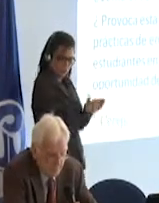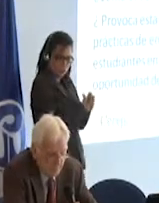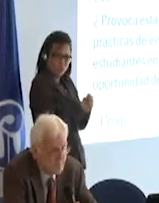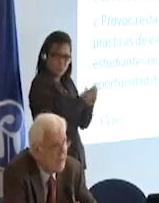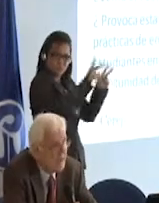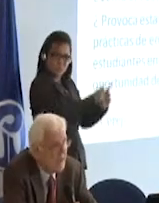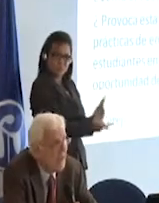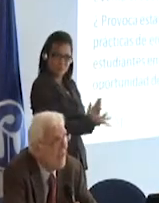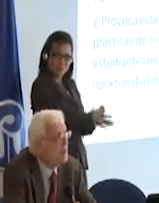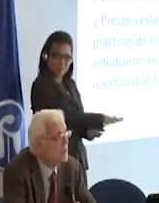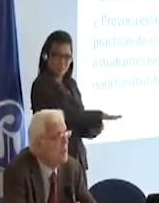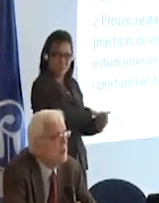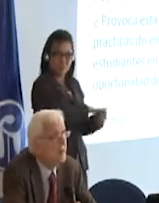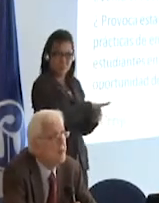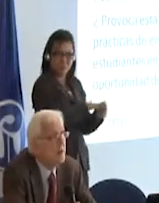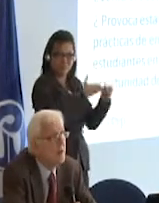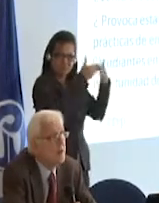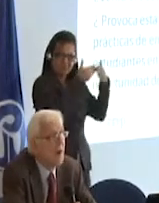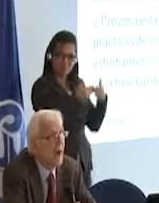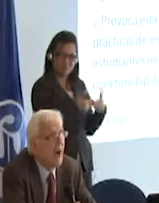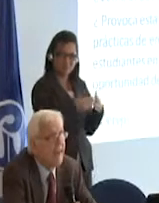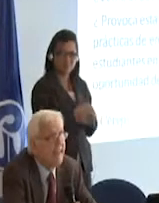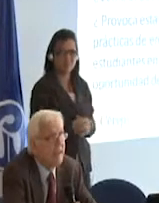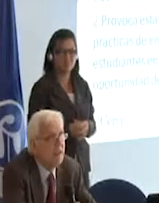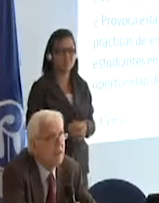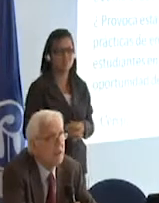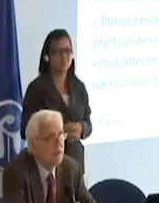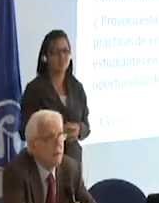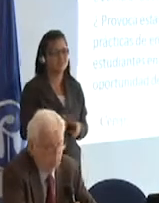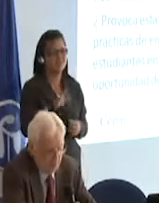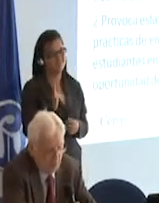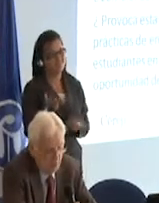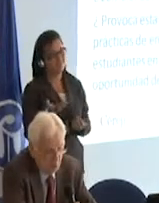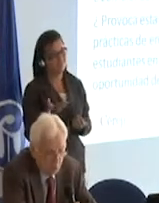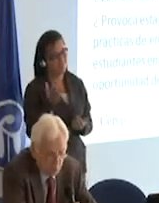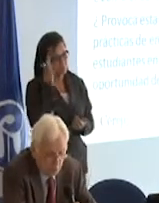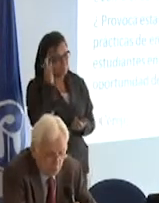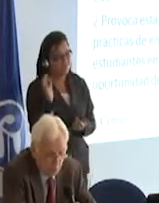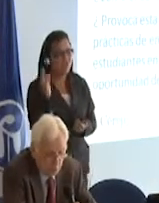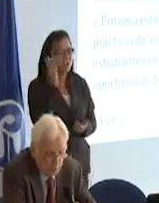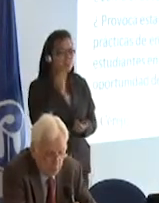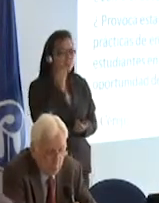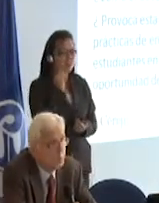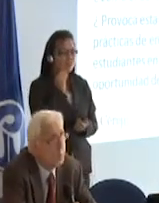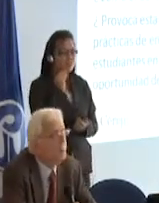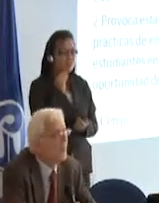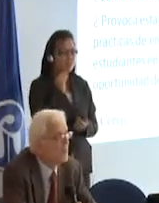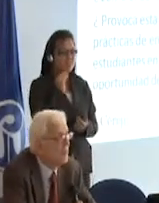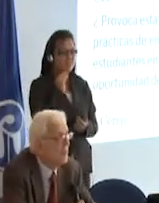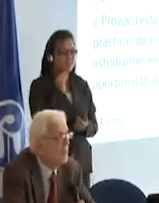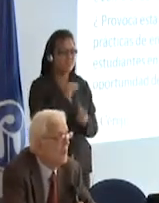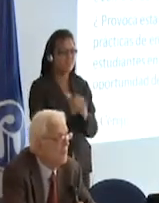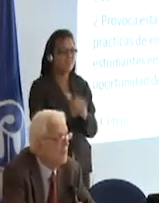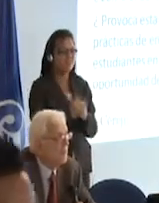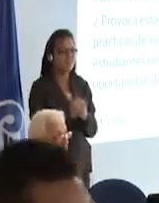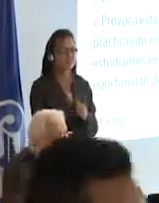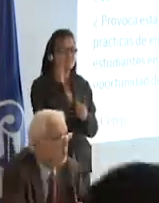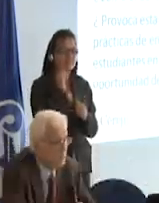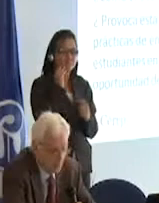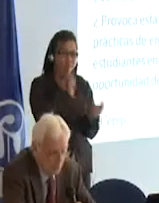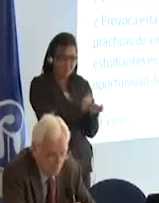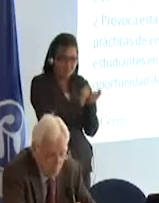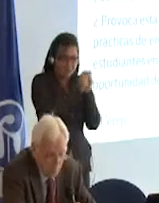handicap? Est-ce que l'expérience acquise le transforme personnellement,